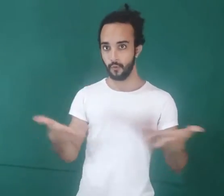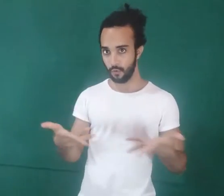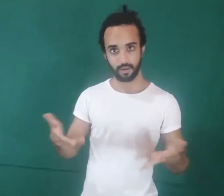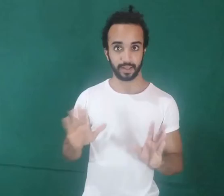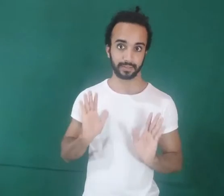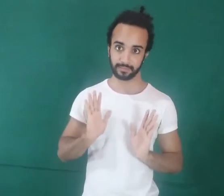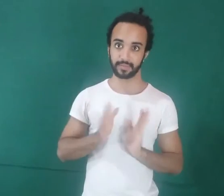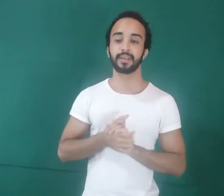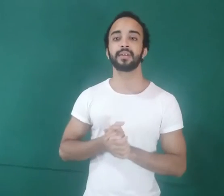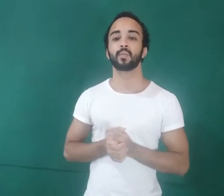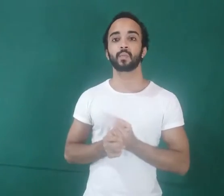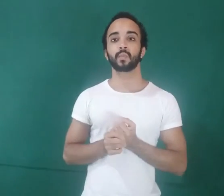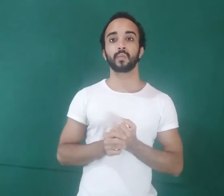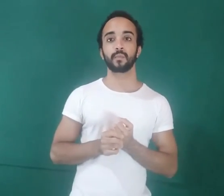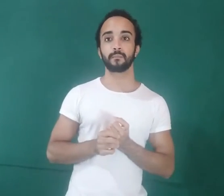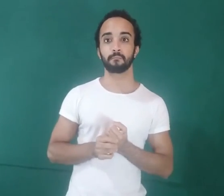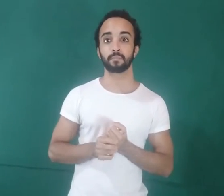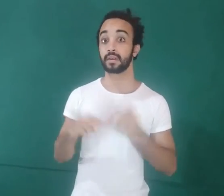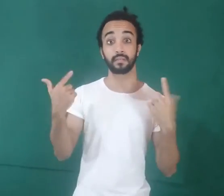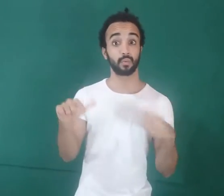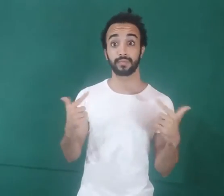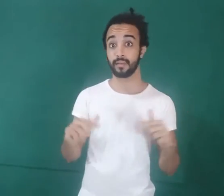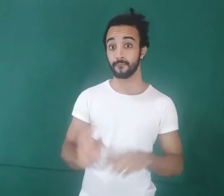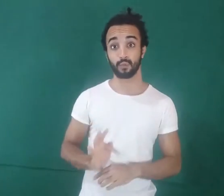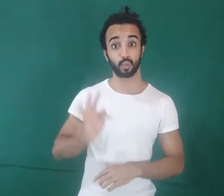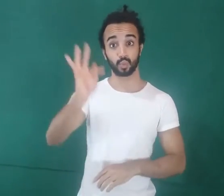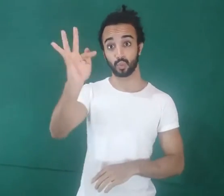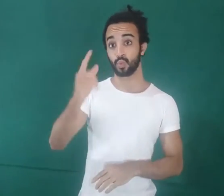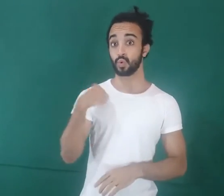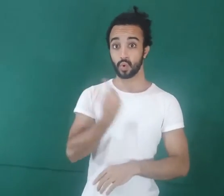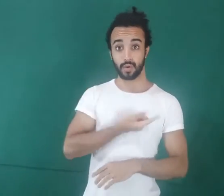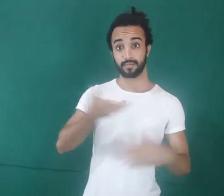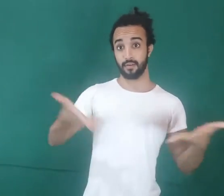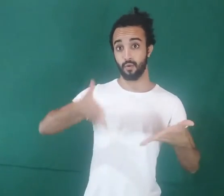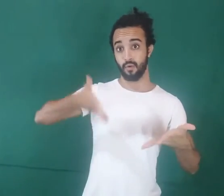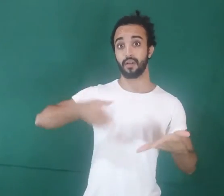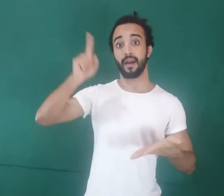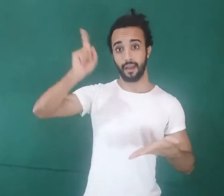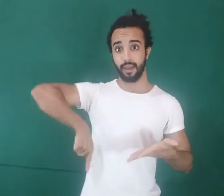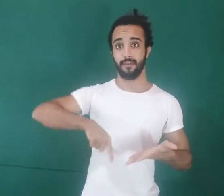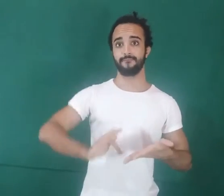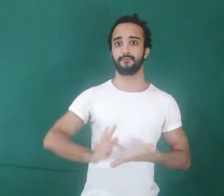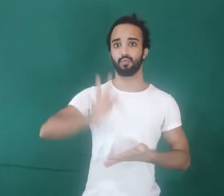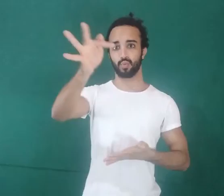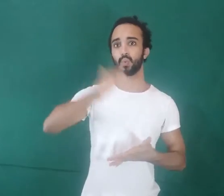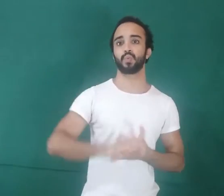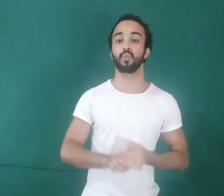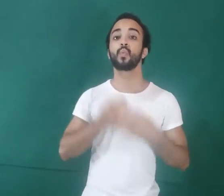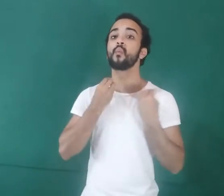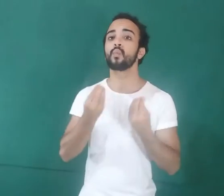mais... não vai ter mais futuro. A gente já é o futuro. E como é que a gente trabalha esse